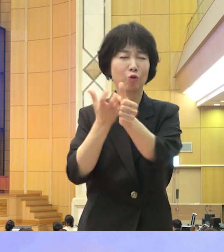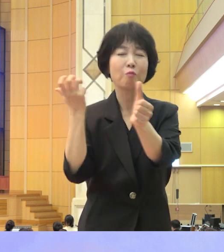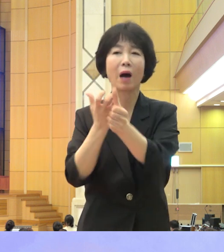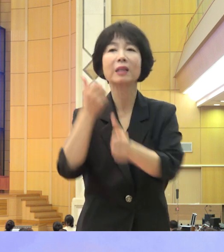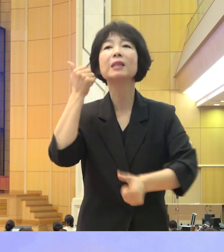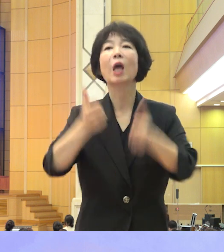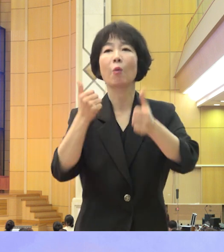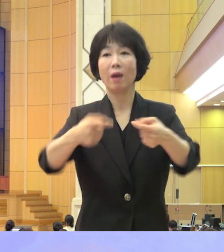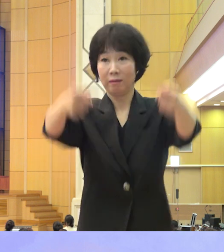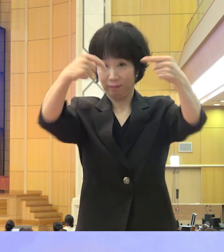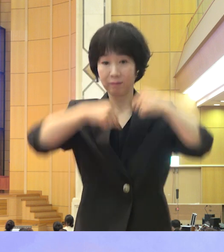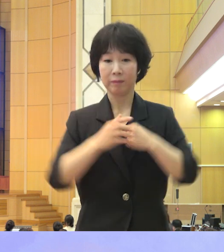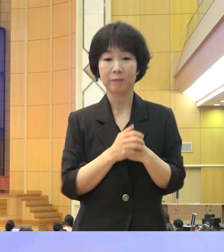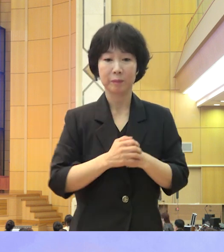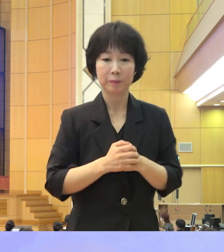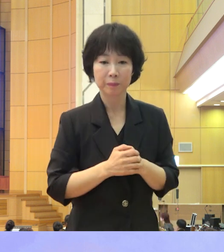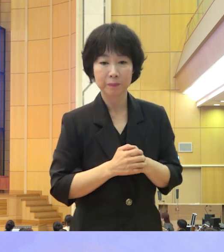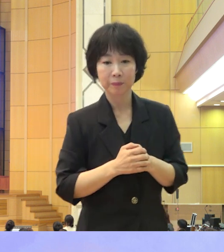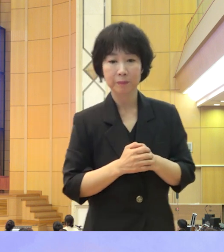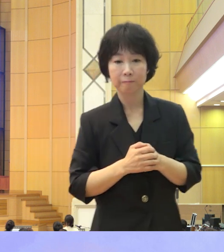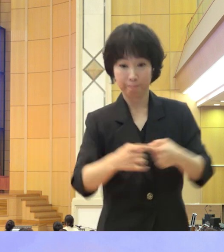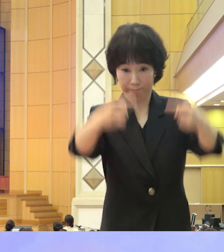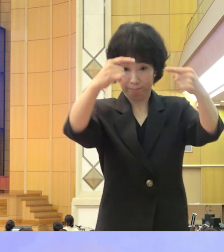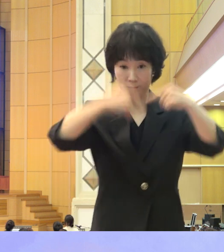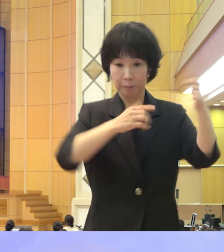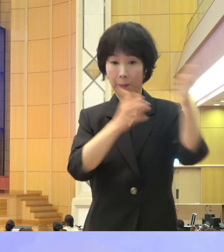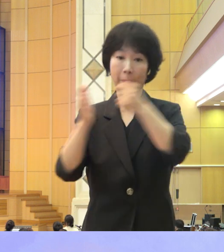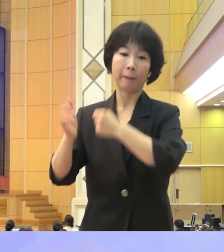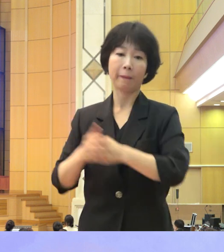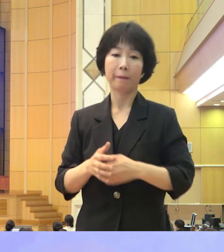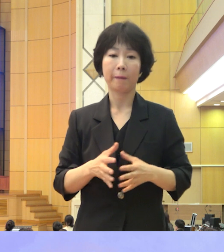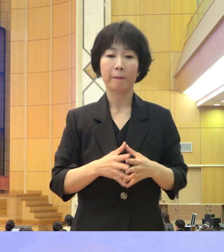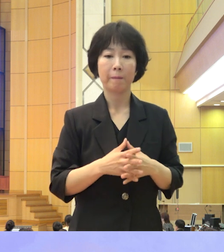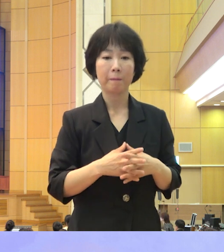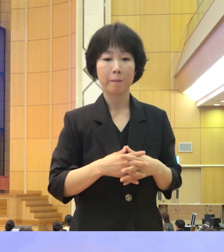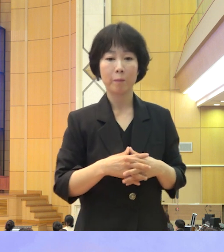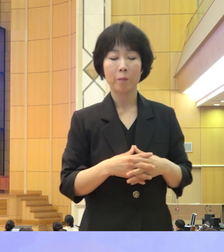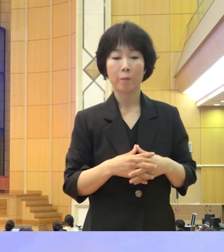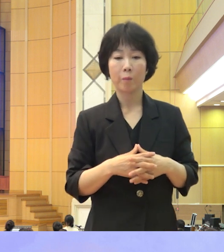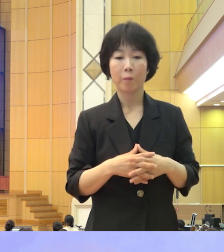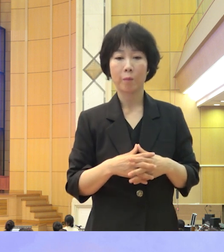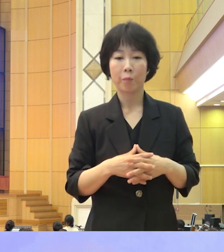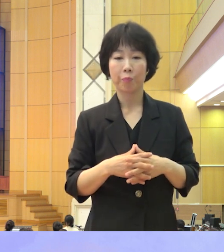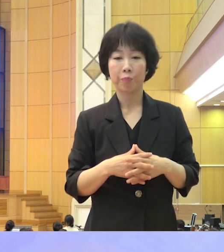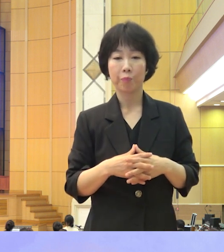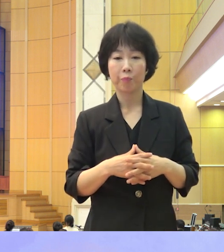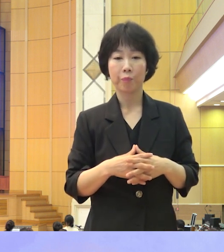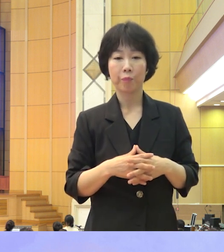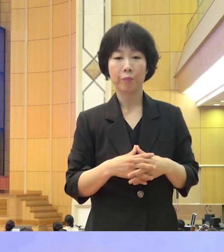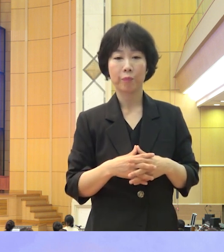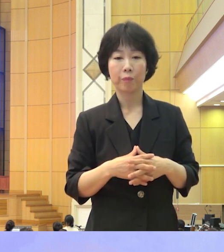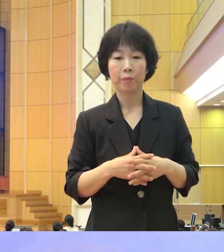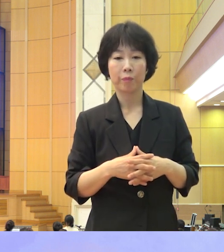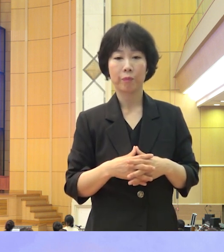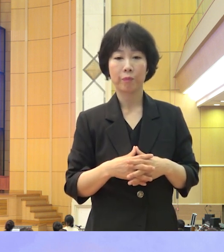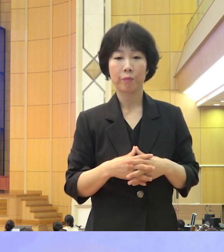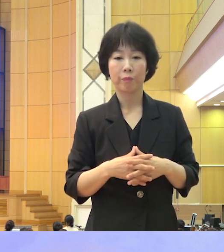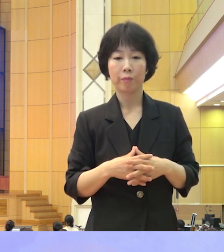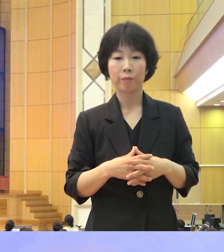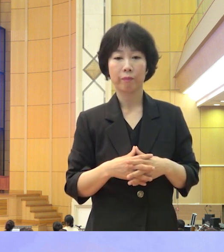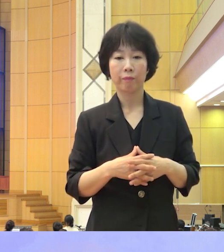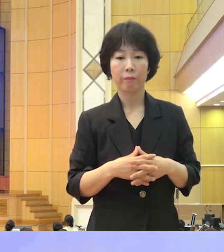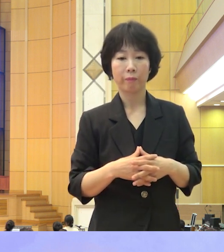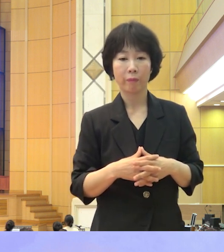충만대회를 할 것이니만큼 모두 다 참석하시기를 바라고, 그래서 중급 성경